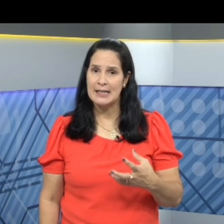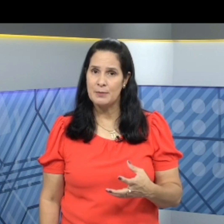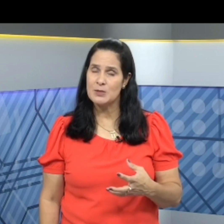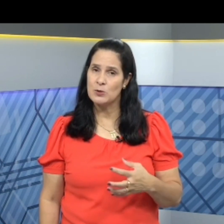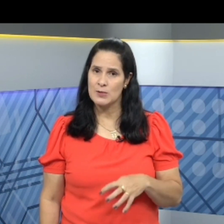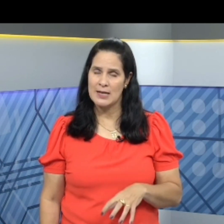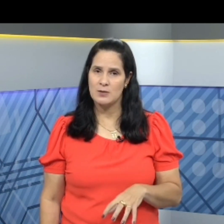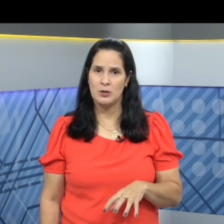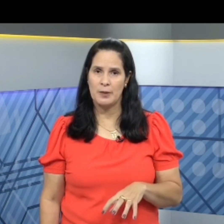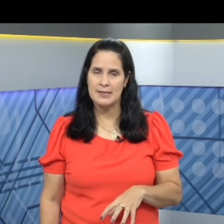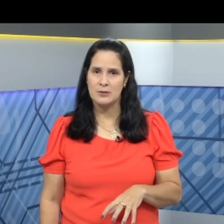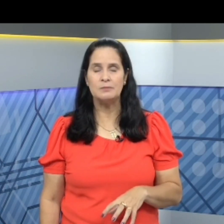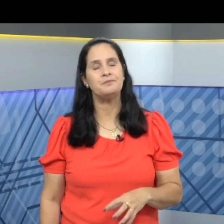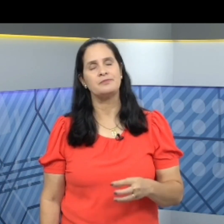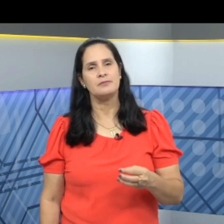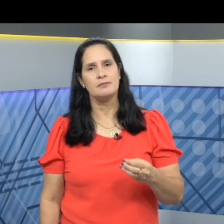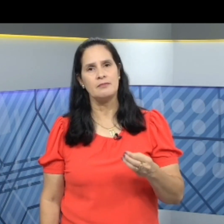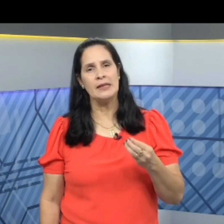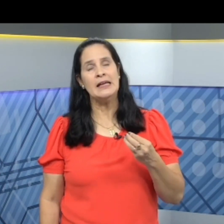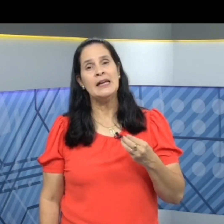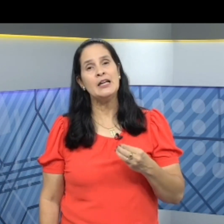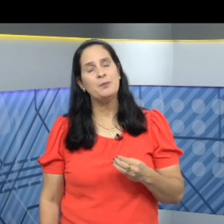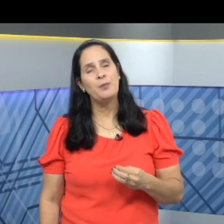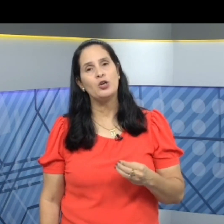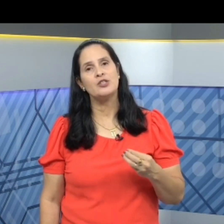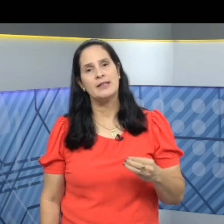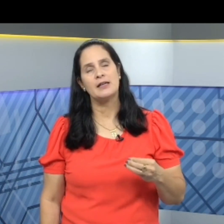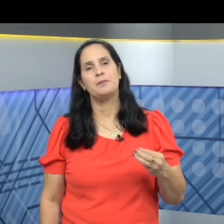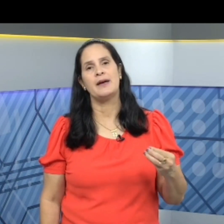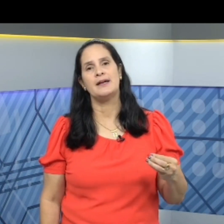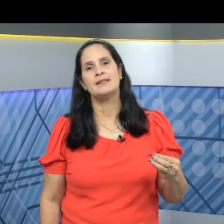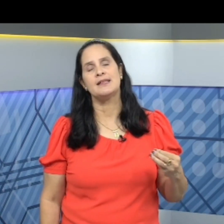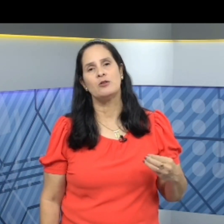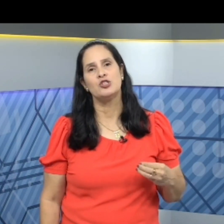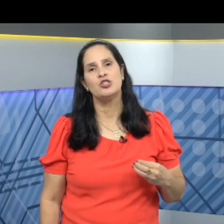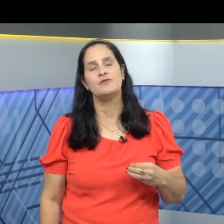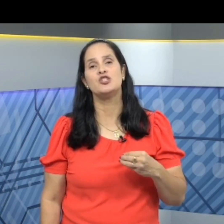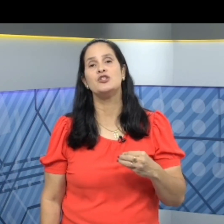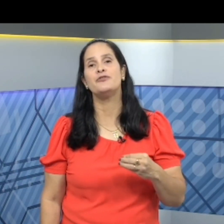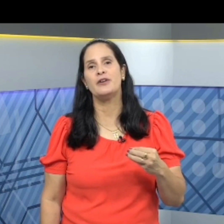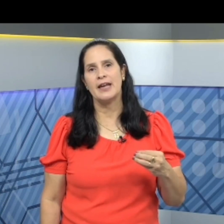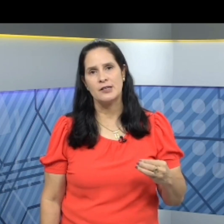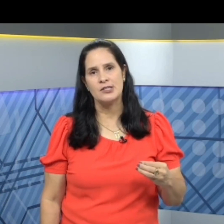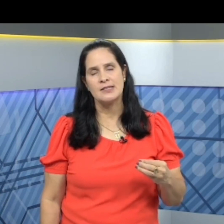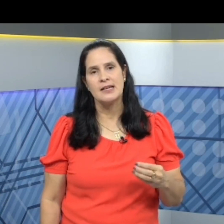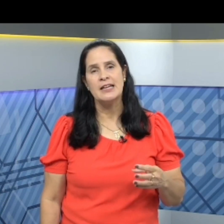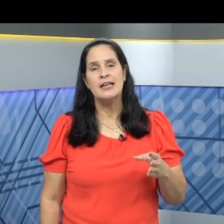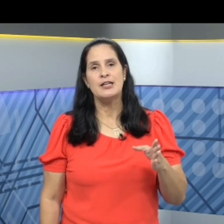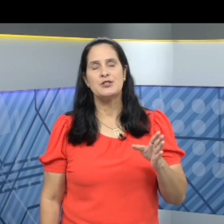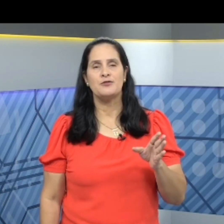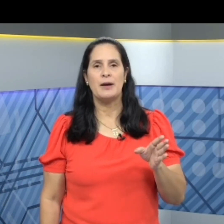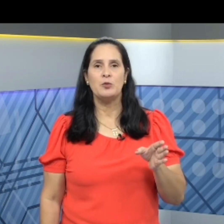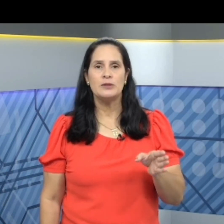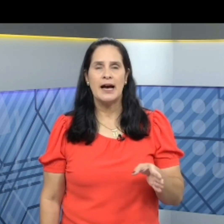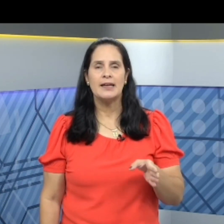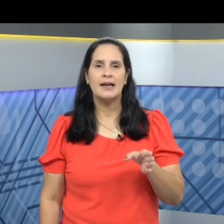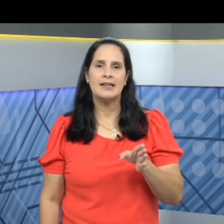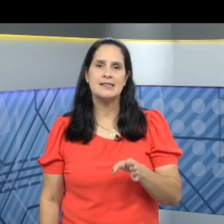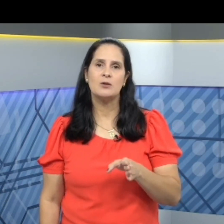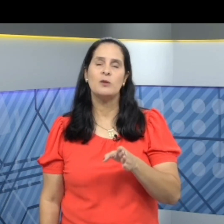no nosso caso aqui no Brasil, ele pode ter perdas auditivas diferentes. Isso vai mudar a relação